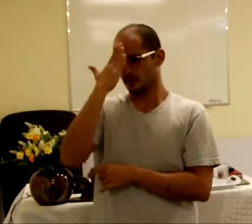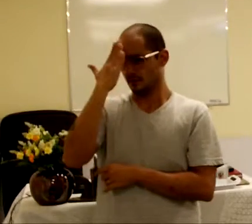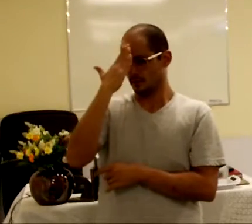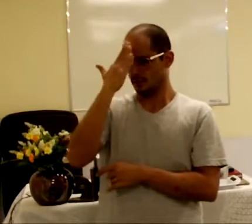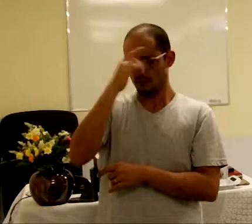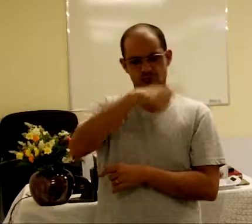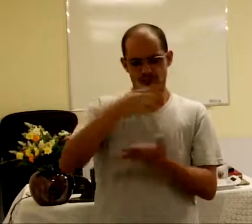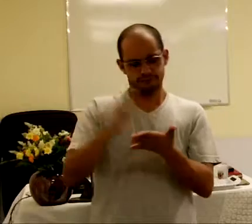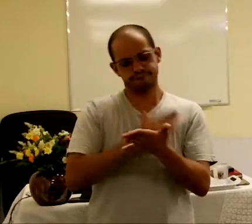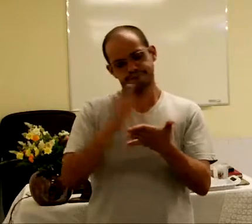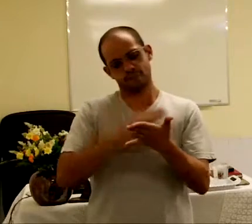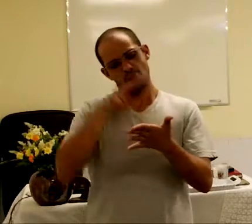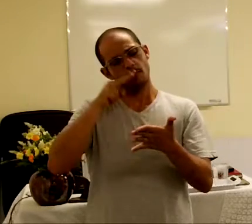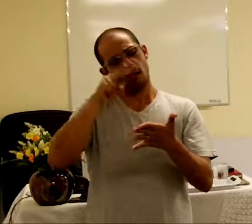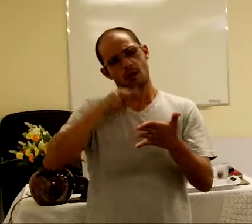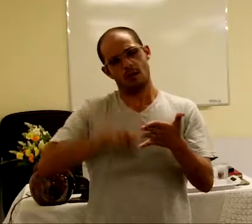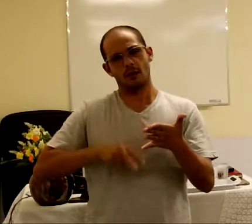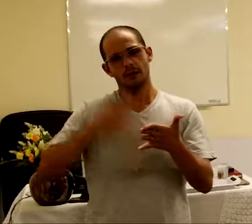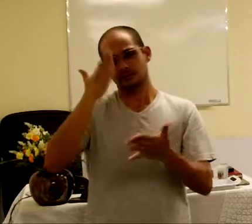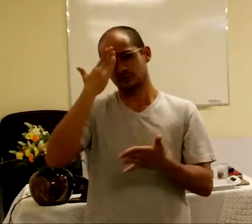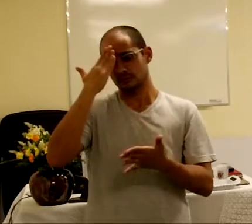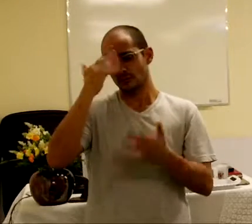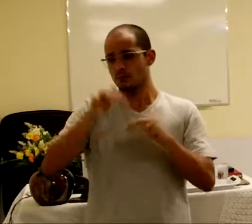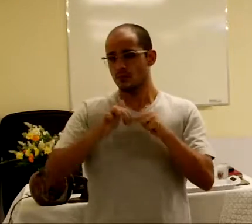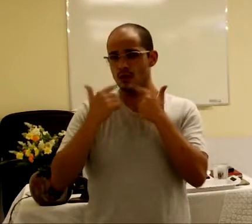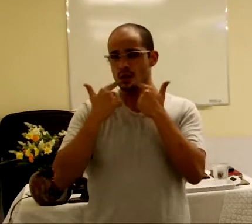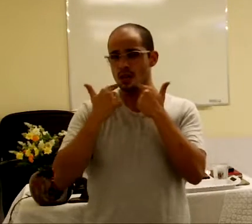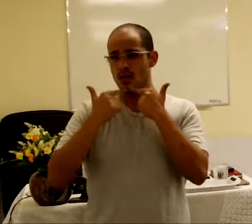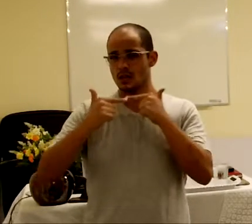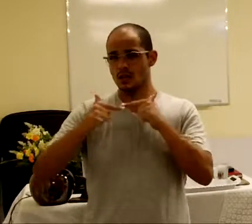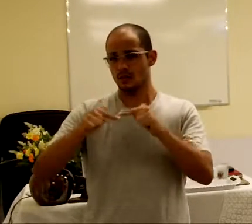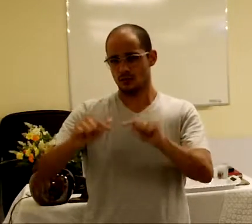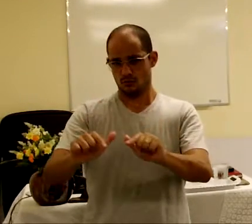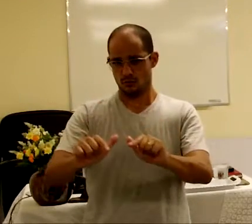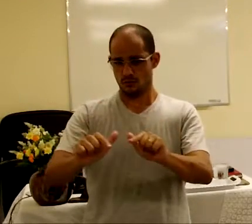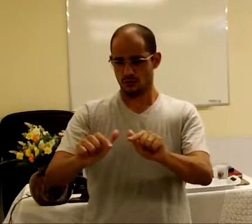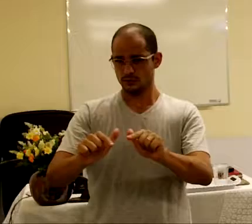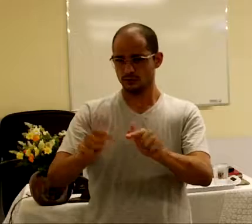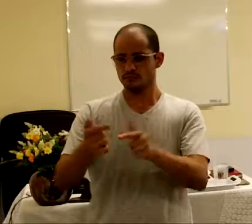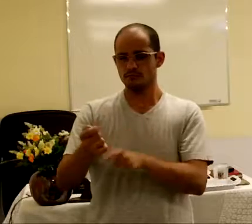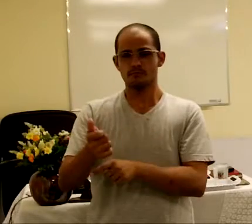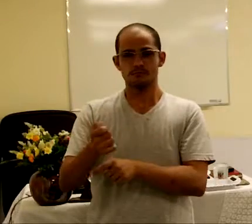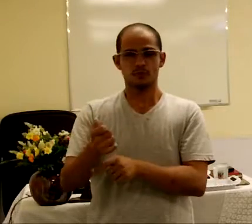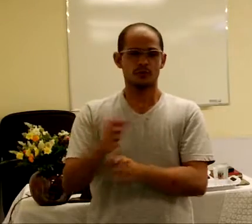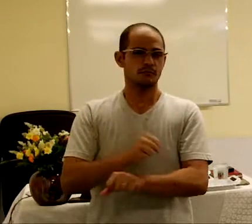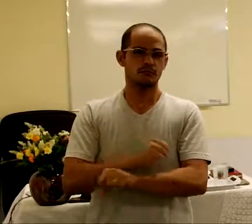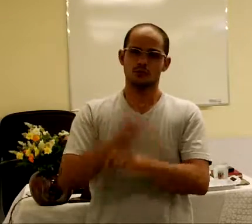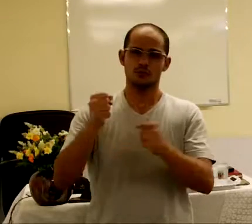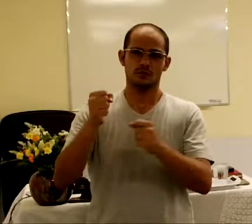dos livros, né, que a nossa linguagem ela é muito pouca para dar conta da realidade